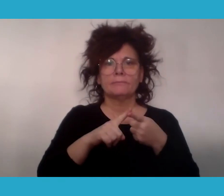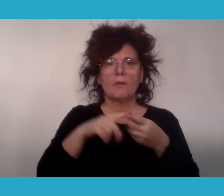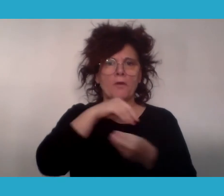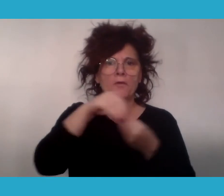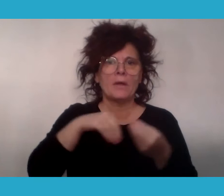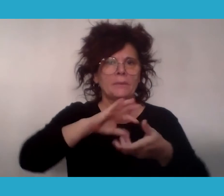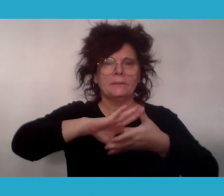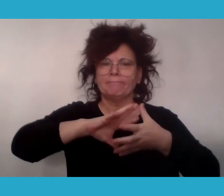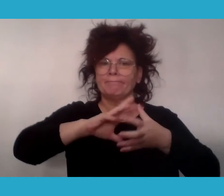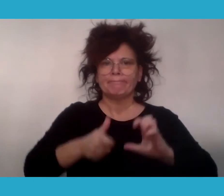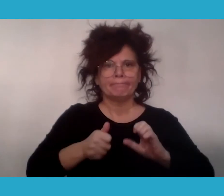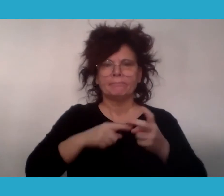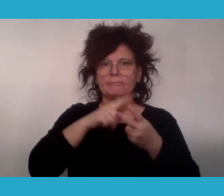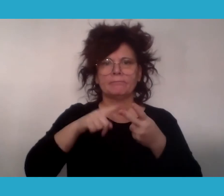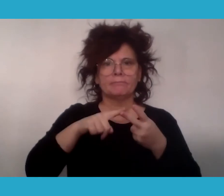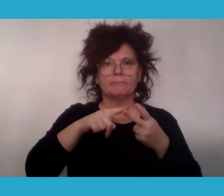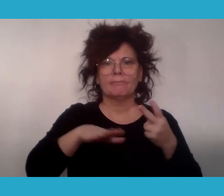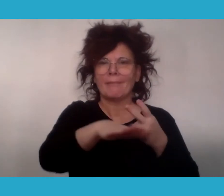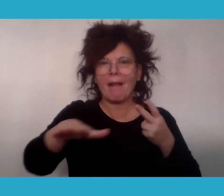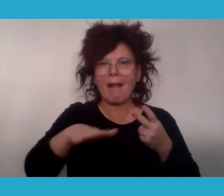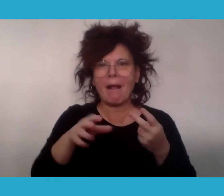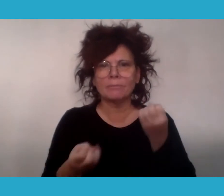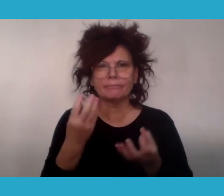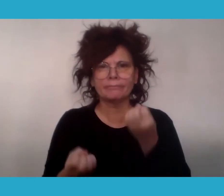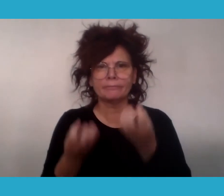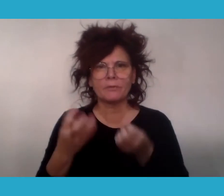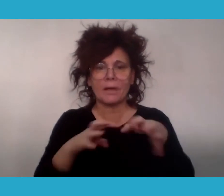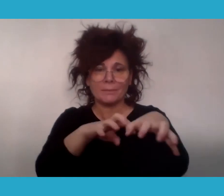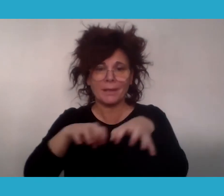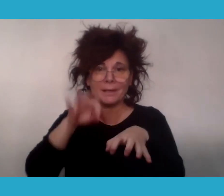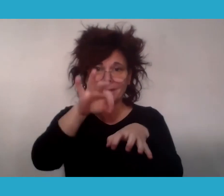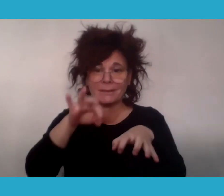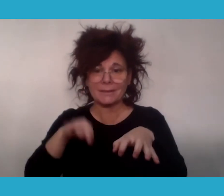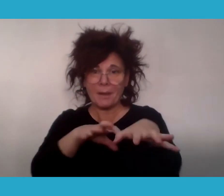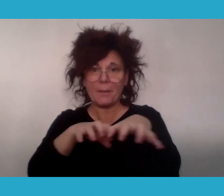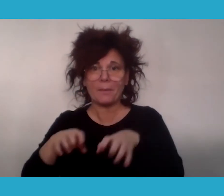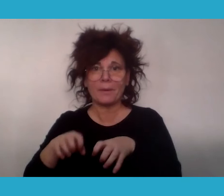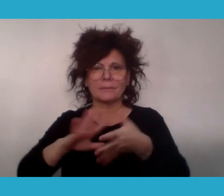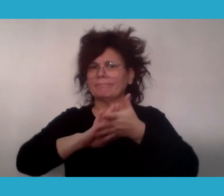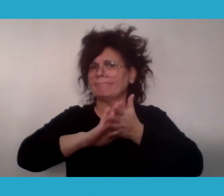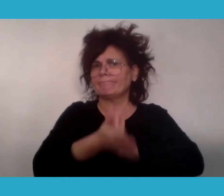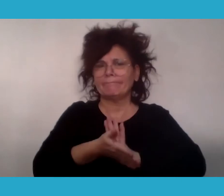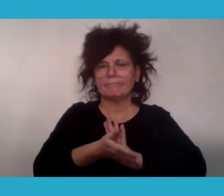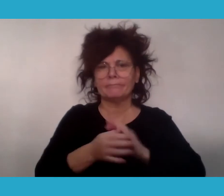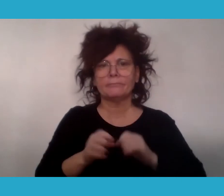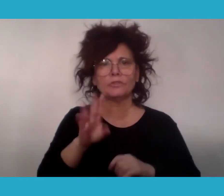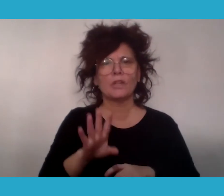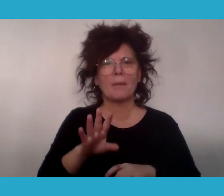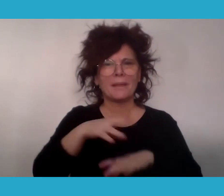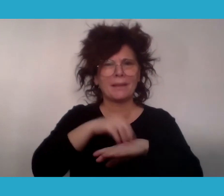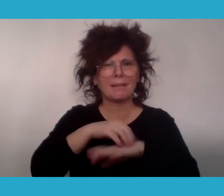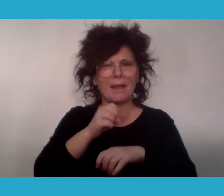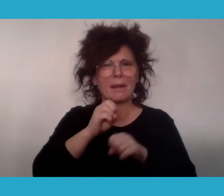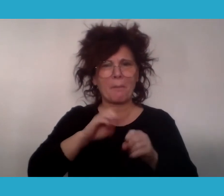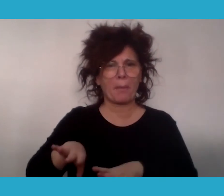comunidades a las que se refiere, destrucción de campos fértiles para la siembra, así como las tierras aptas para la cría de animales. No solo se pierden campos,